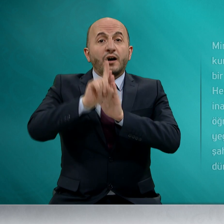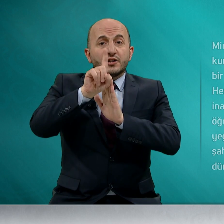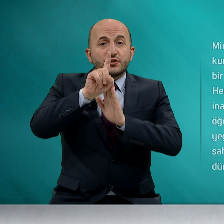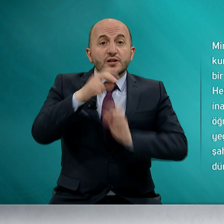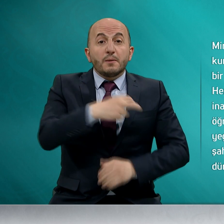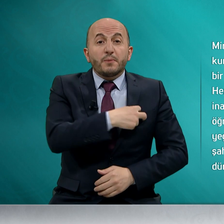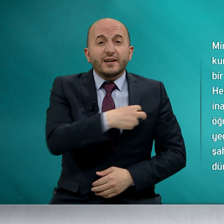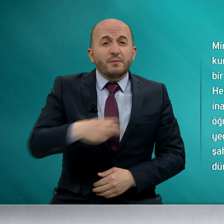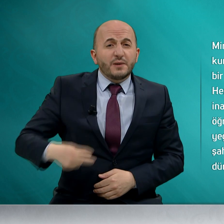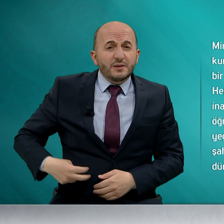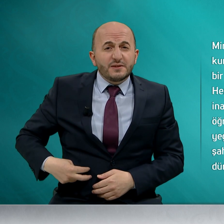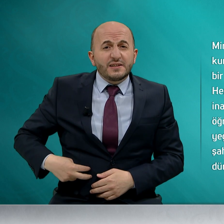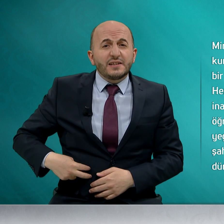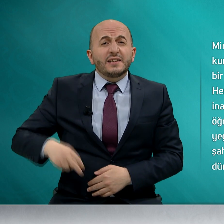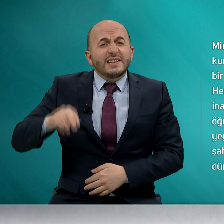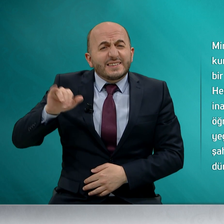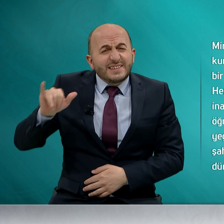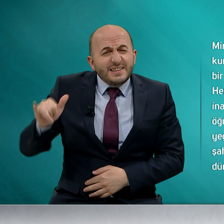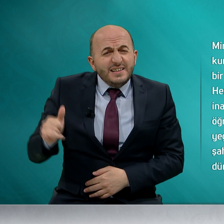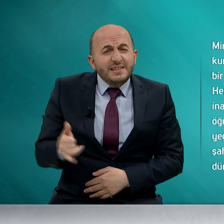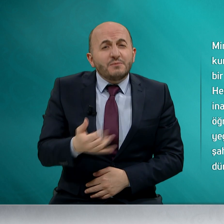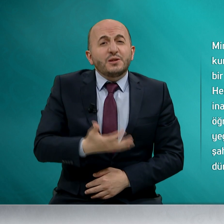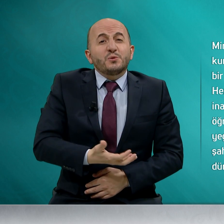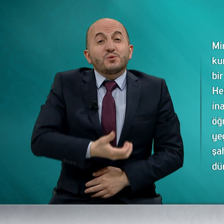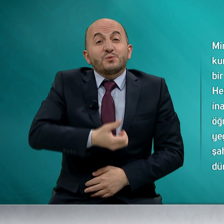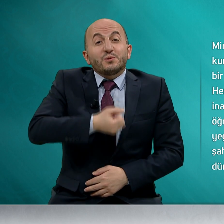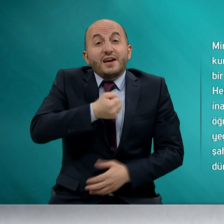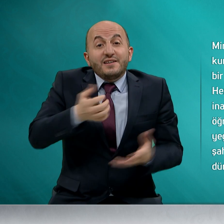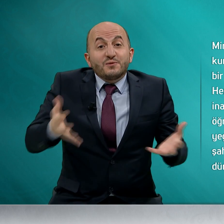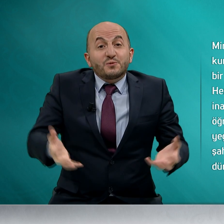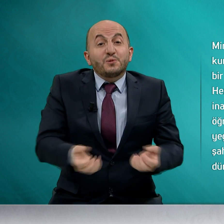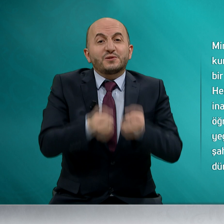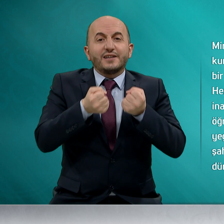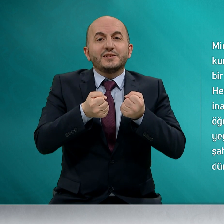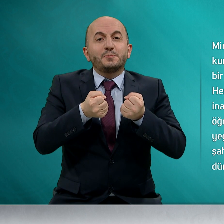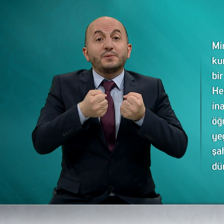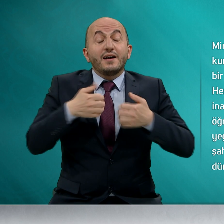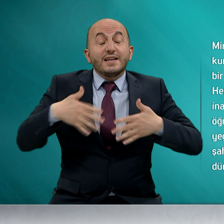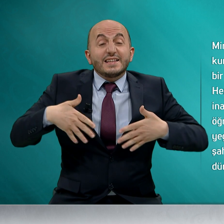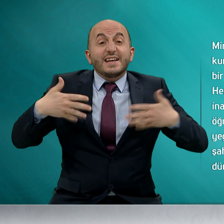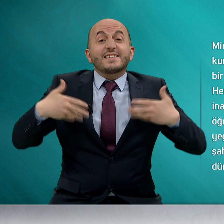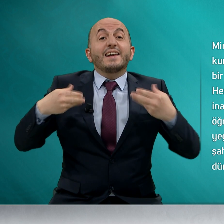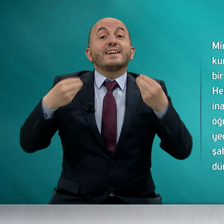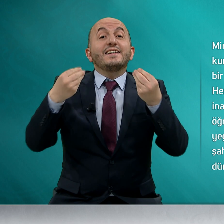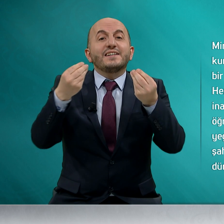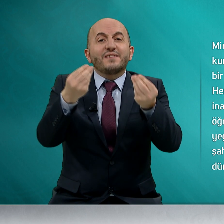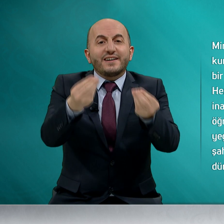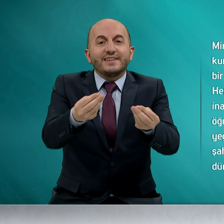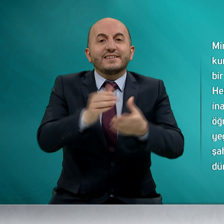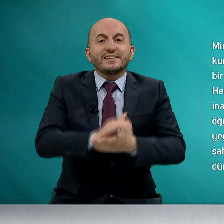Miraç, Peygamberimizi derin bir üzüntüden kurtarıp teselli